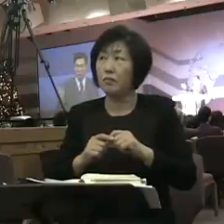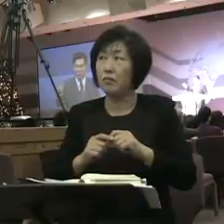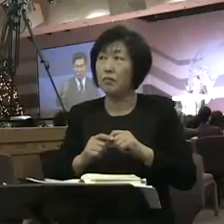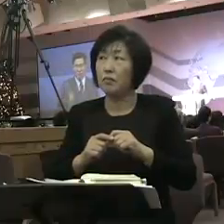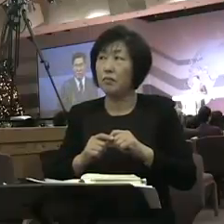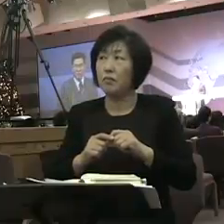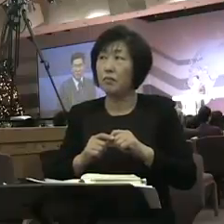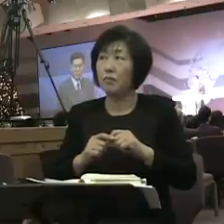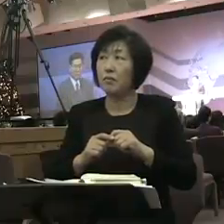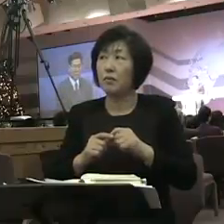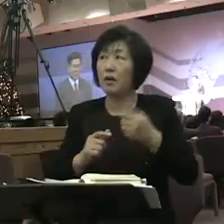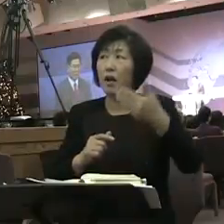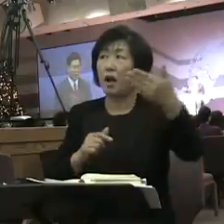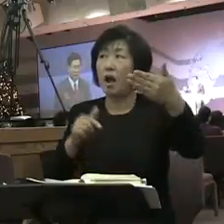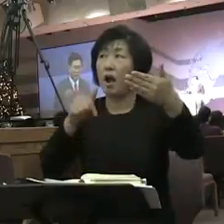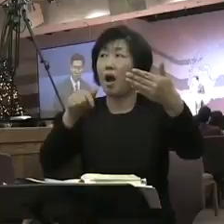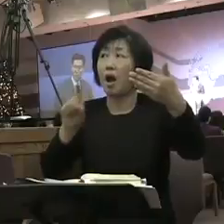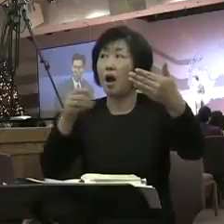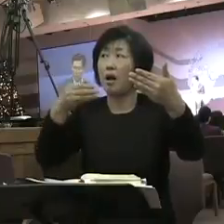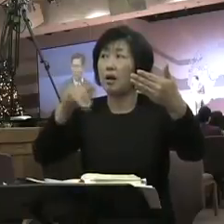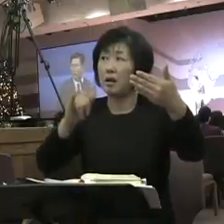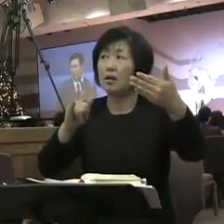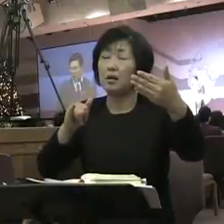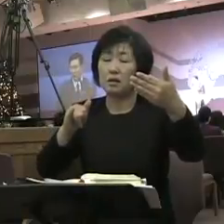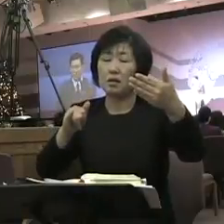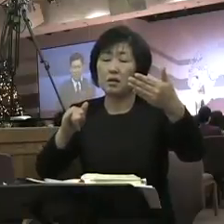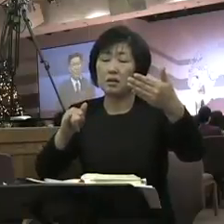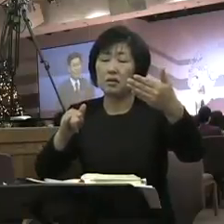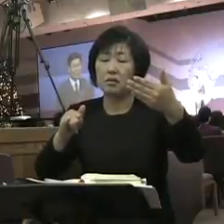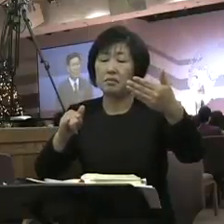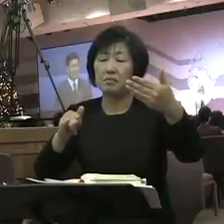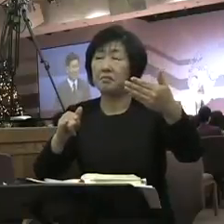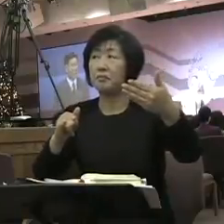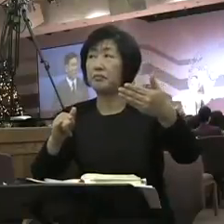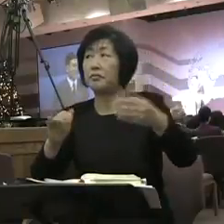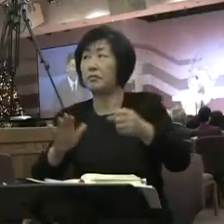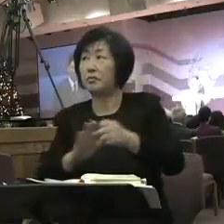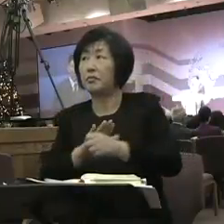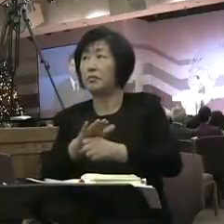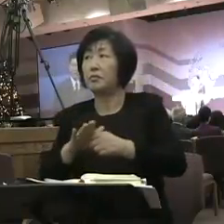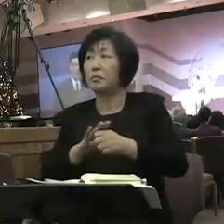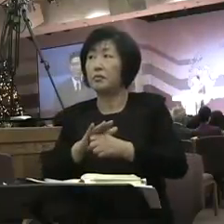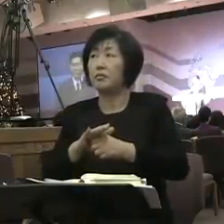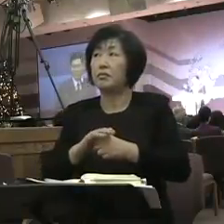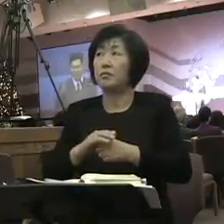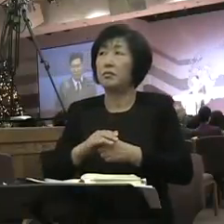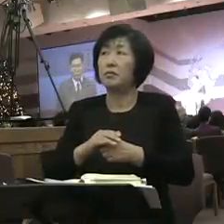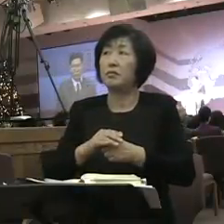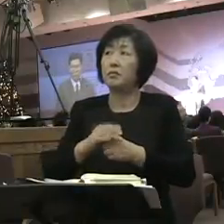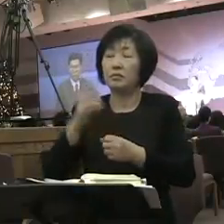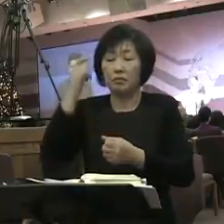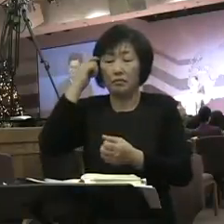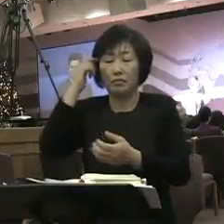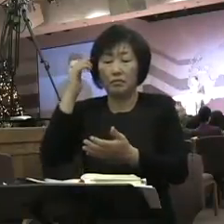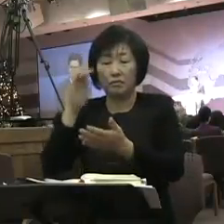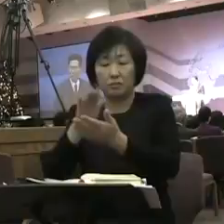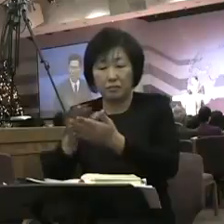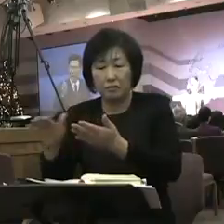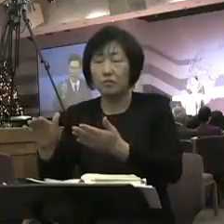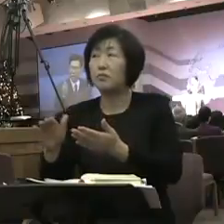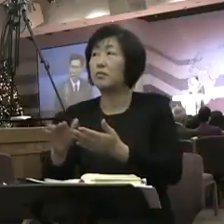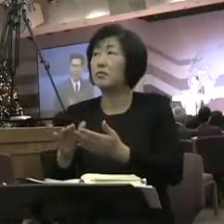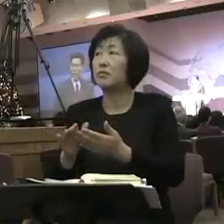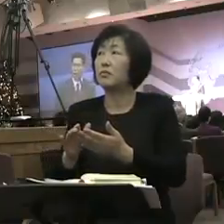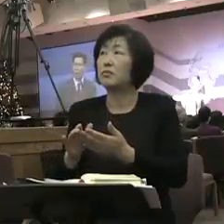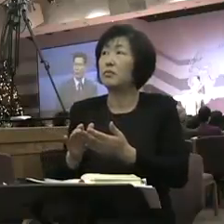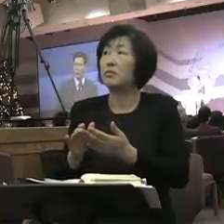열매들 9가지 성령의 열매들. Love, joy, peace, patience, kindness, goodness, gentleness, faithfulness, self-control.